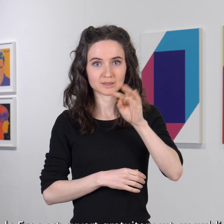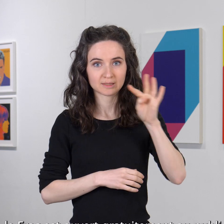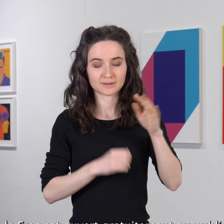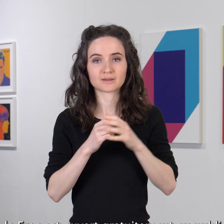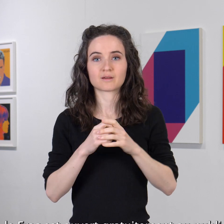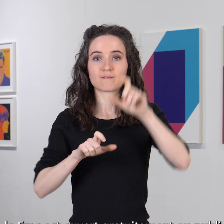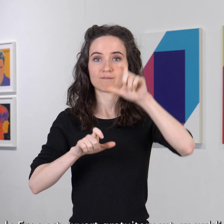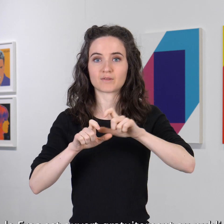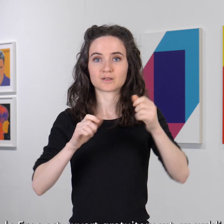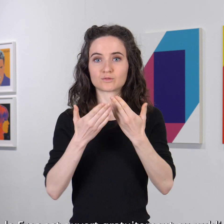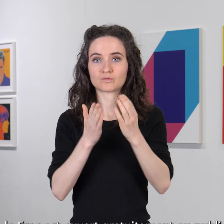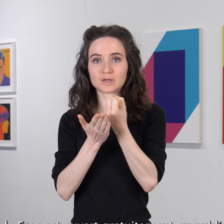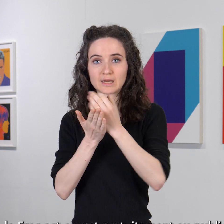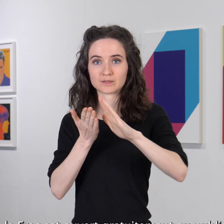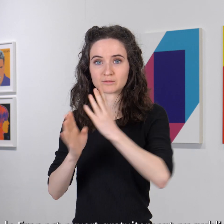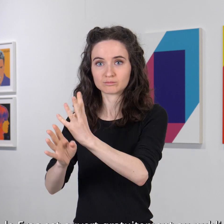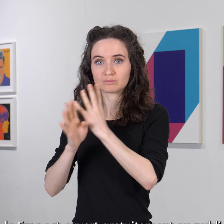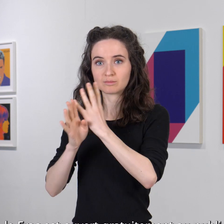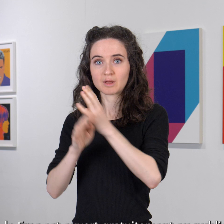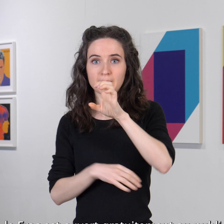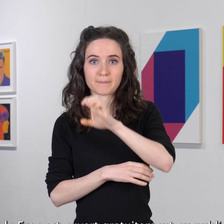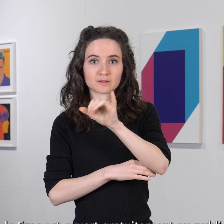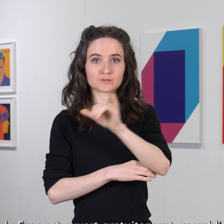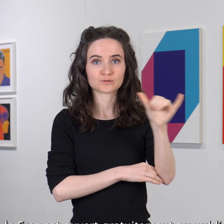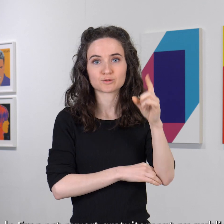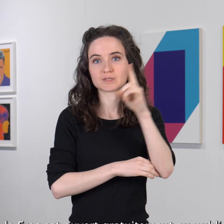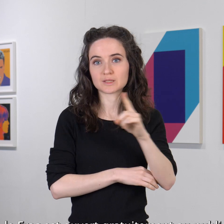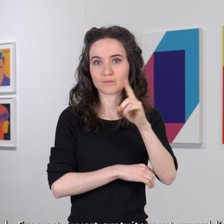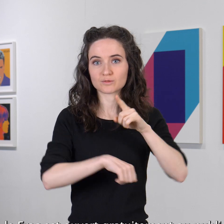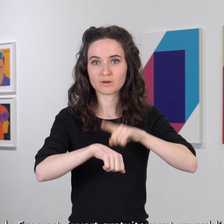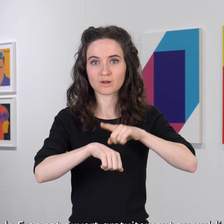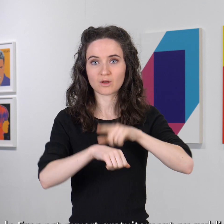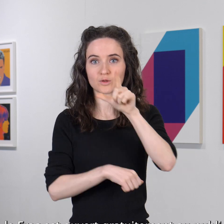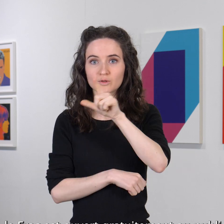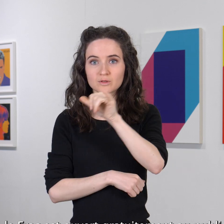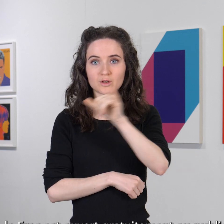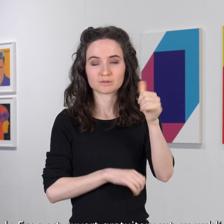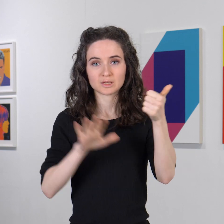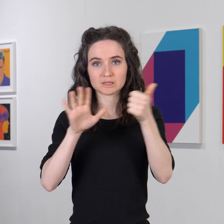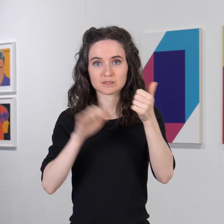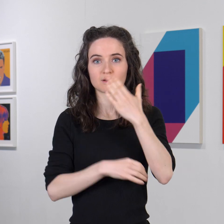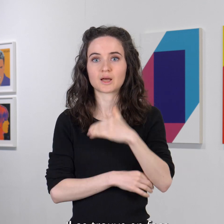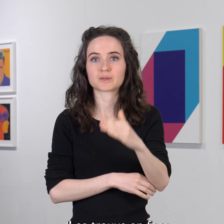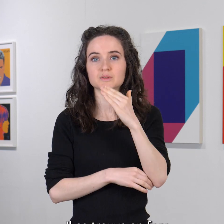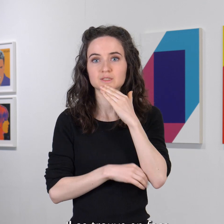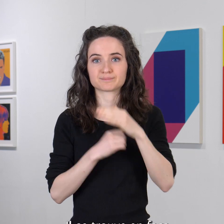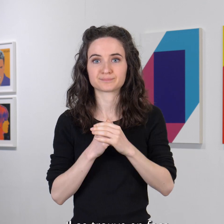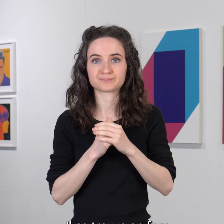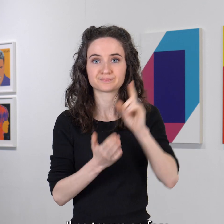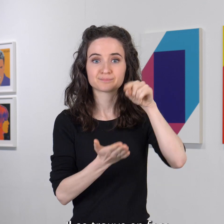ouvert gratuitement au public du mercredi au dimanche de 14 h à 18 h. Il se trouve en face